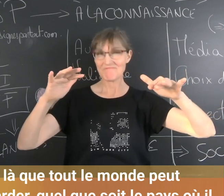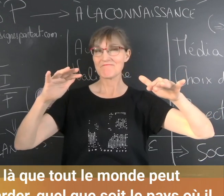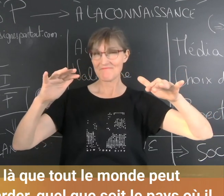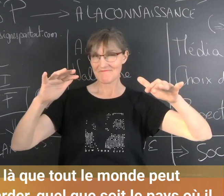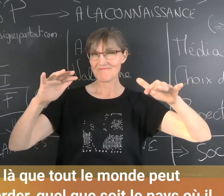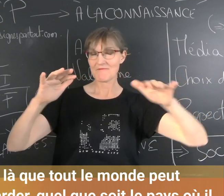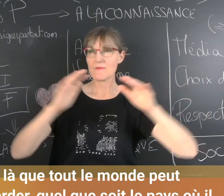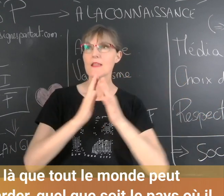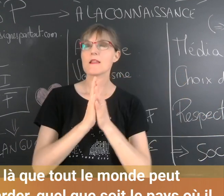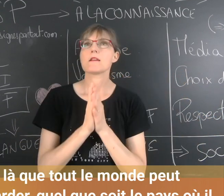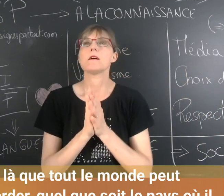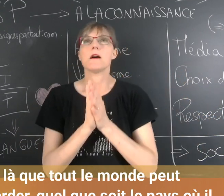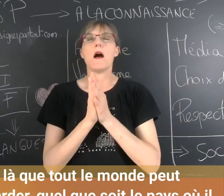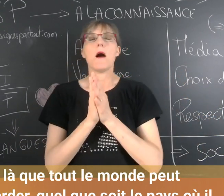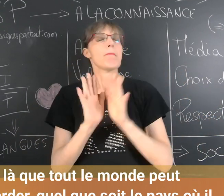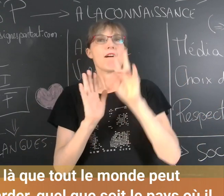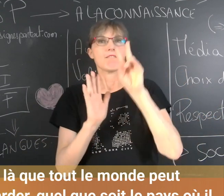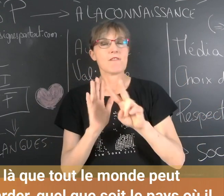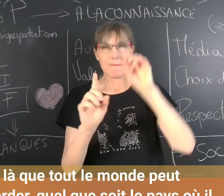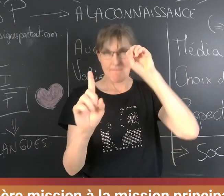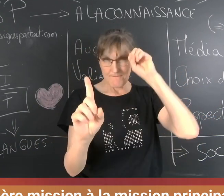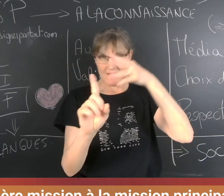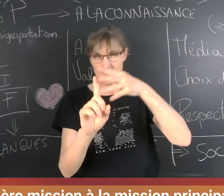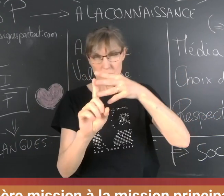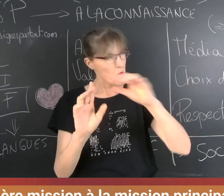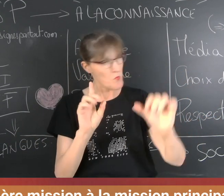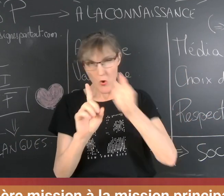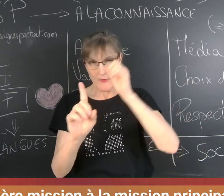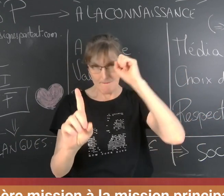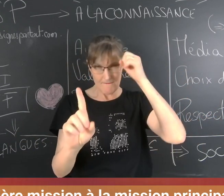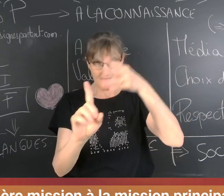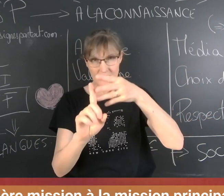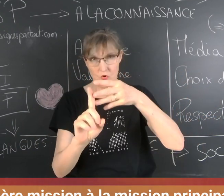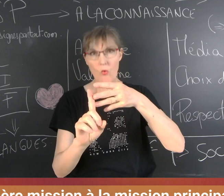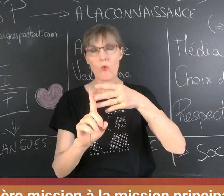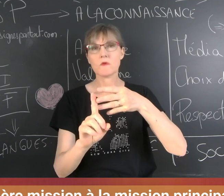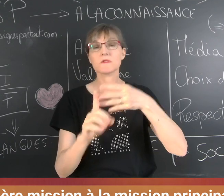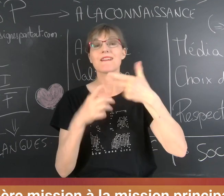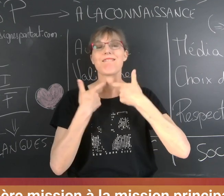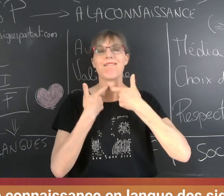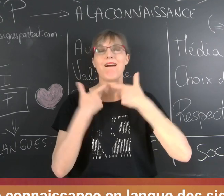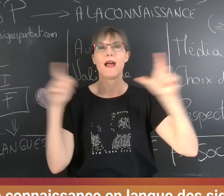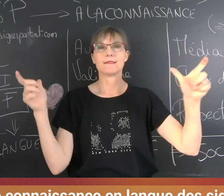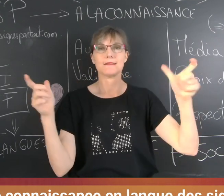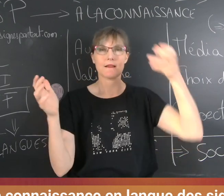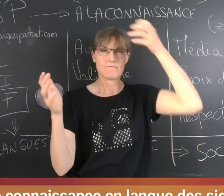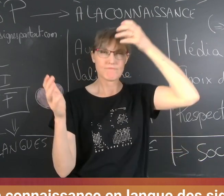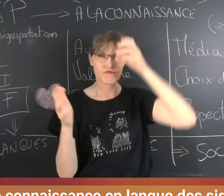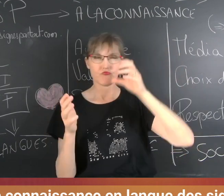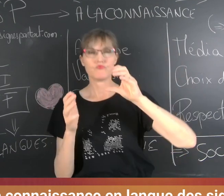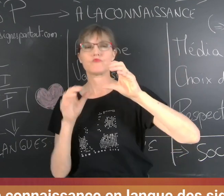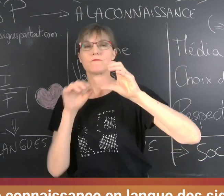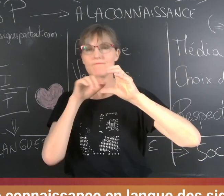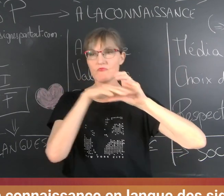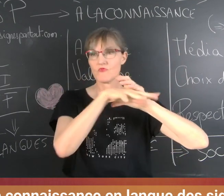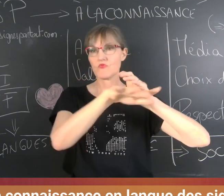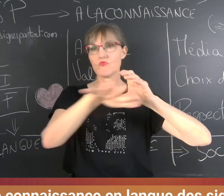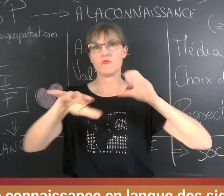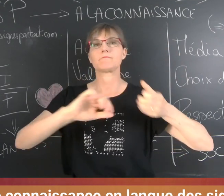que tout le monde peut regarder, quel que soit le pays où il est. Donc la première mission, la mission principale, c'est accès à la